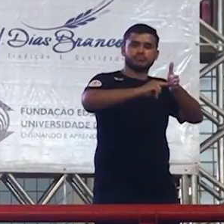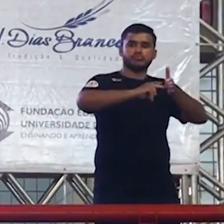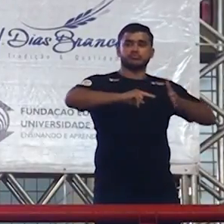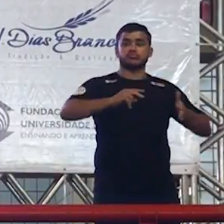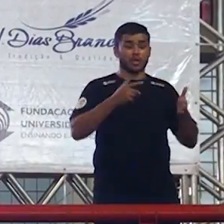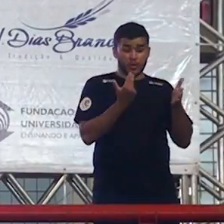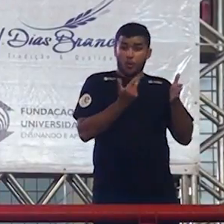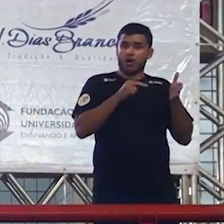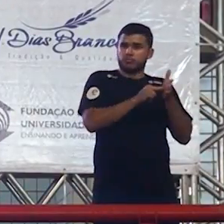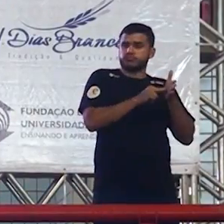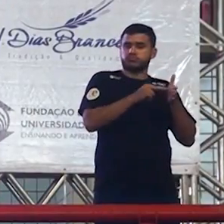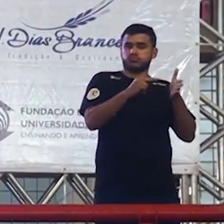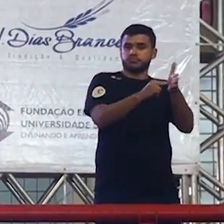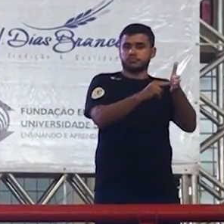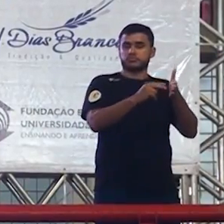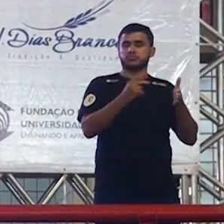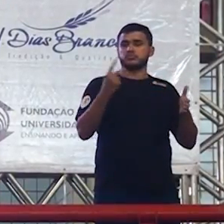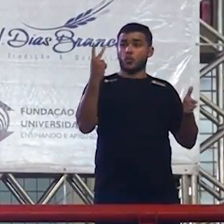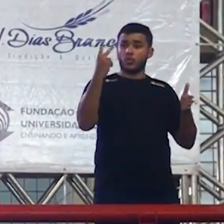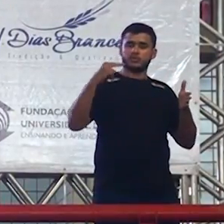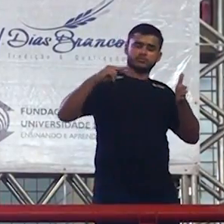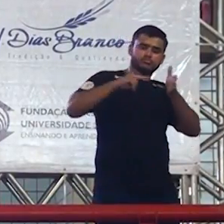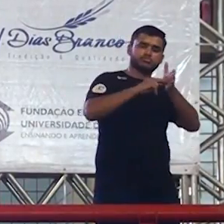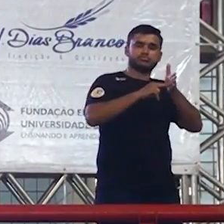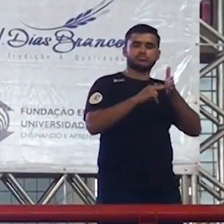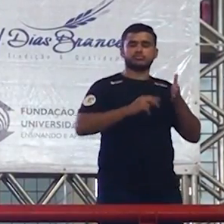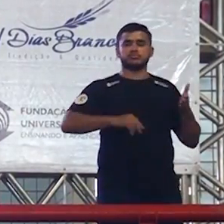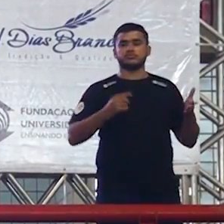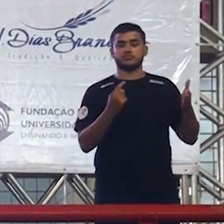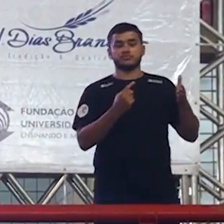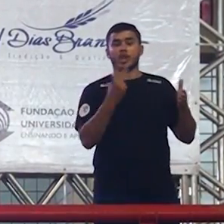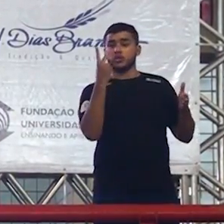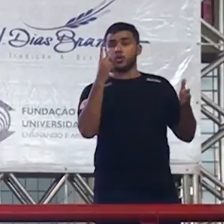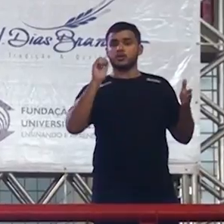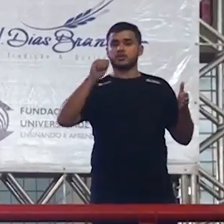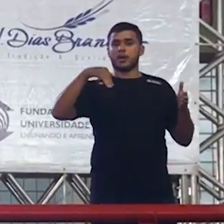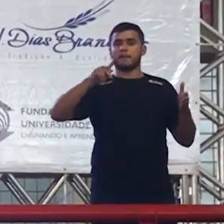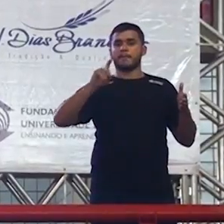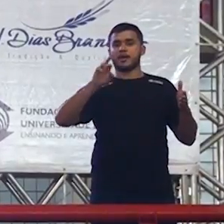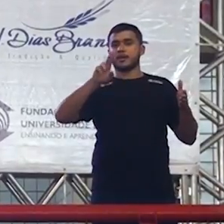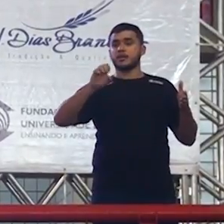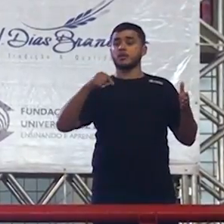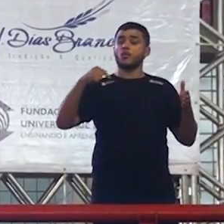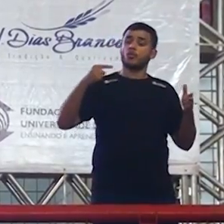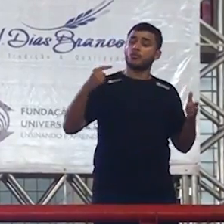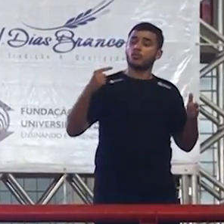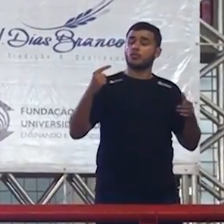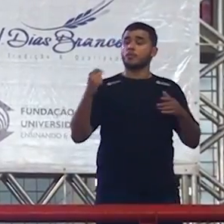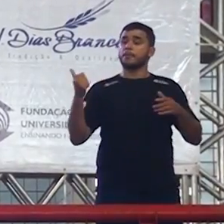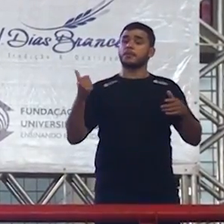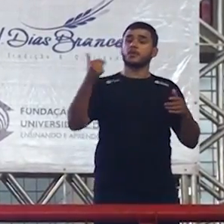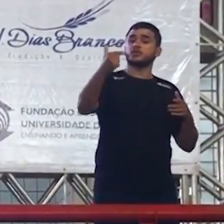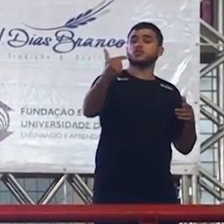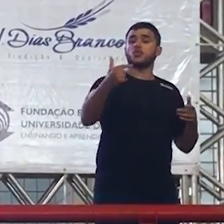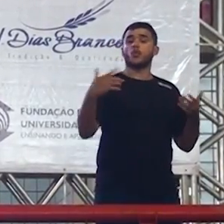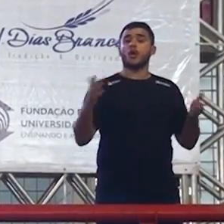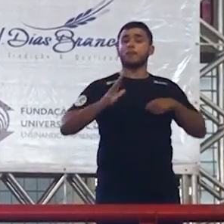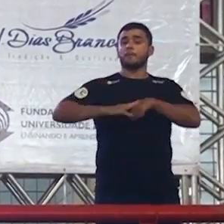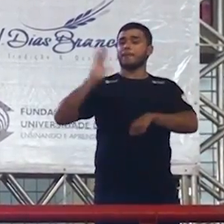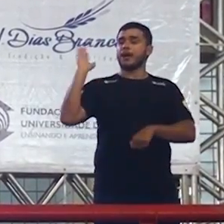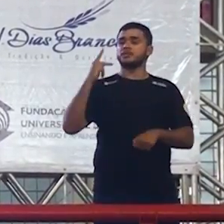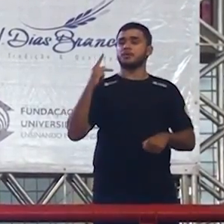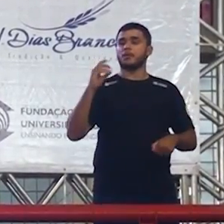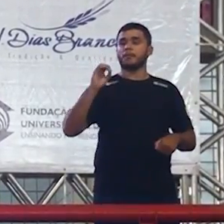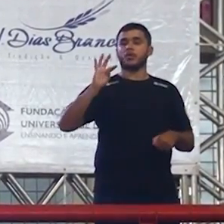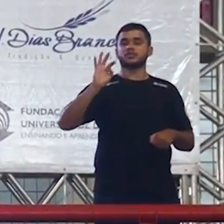na mesma tomada, 220, aí vem 2 amperes. Qual é o mais potente, o primeiro ou o segundo?